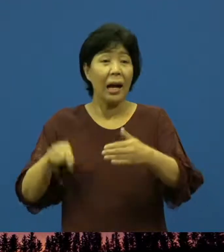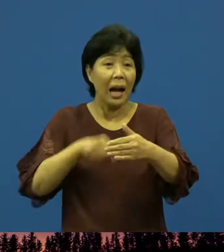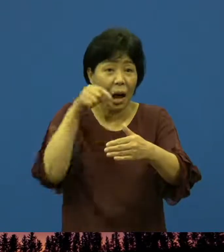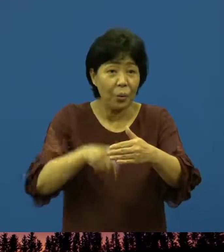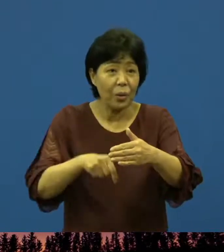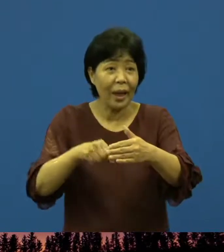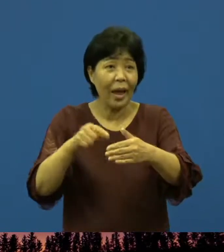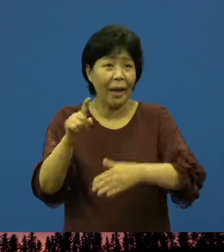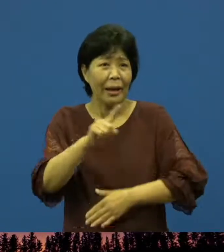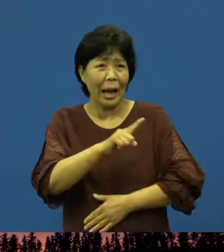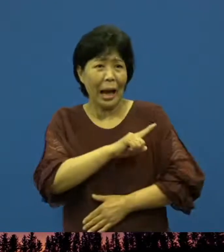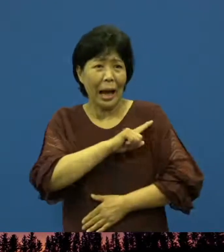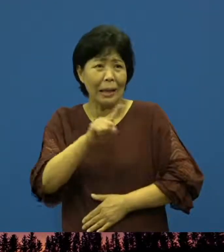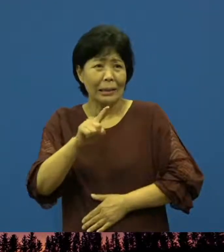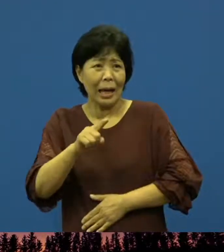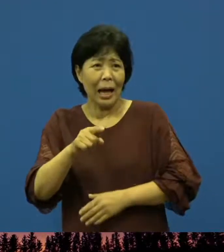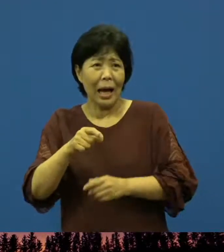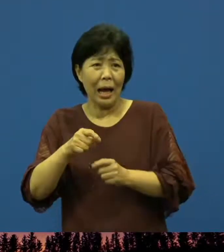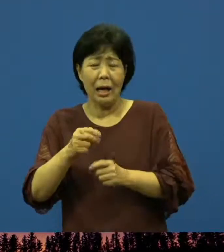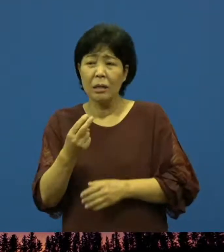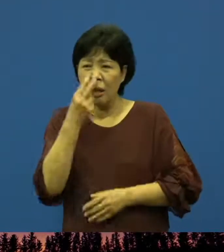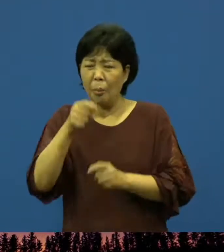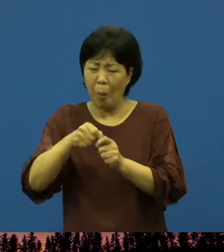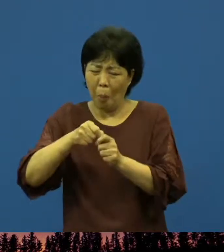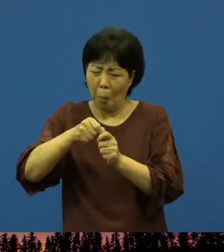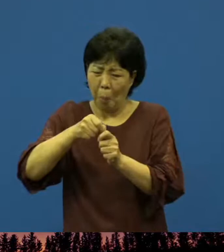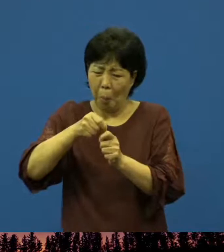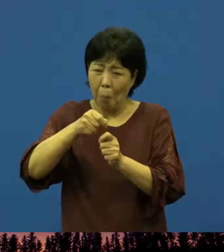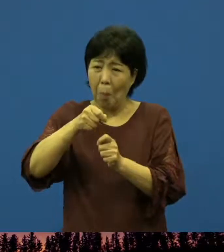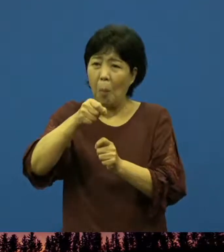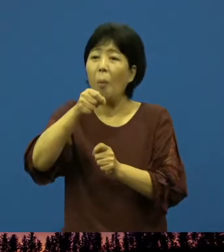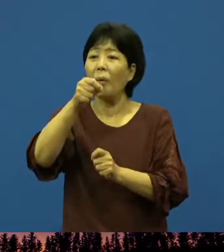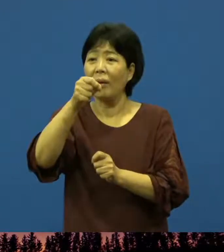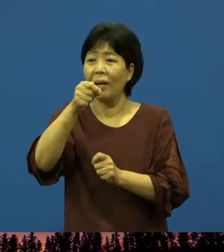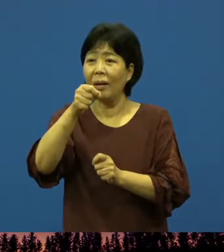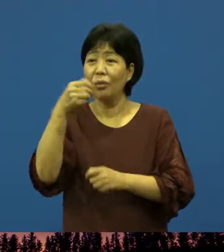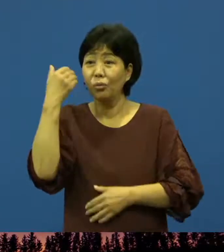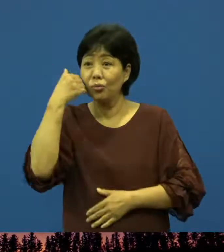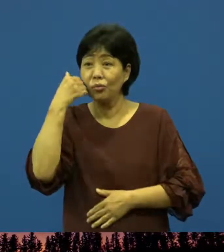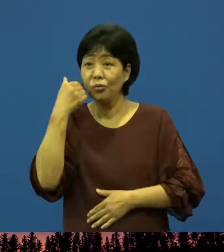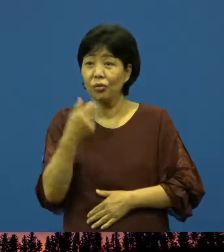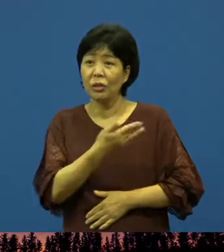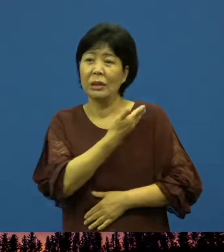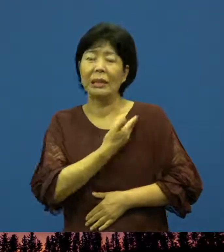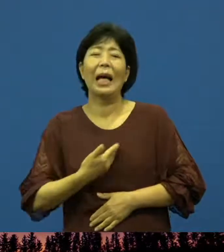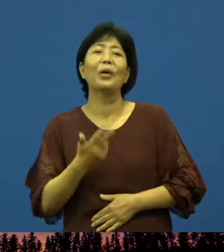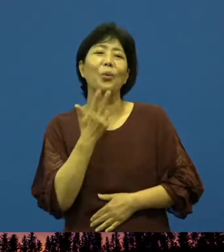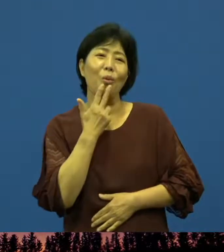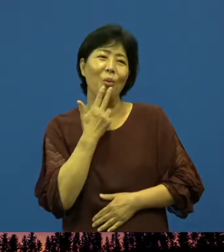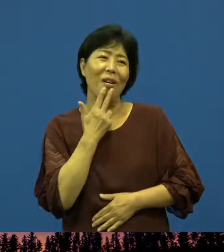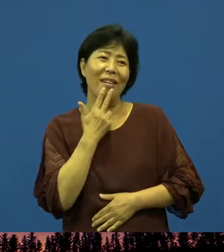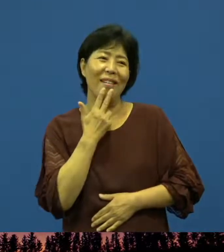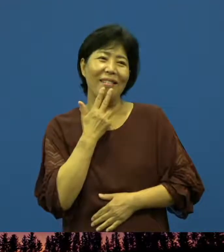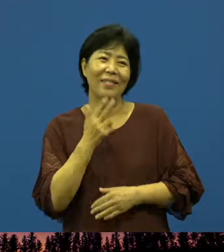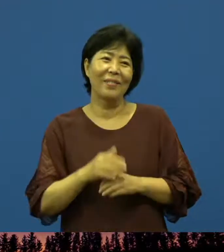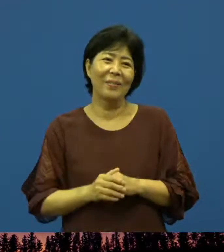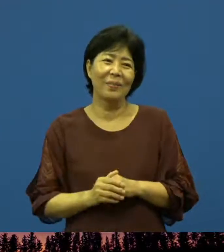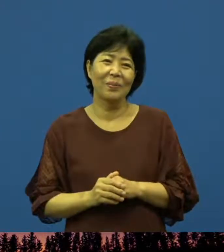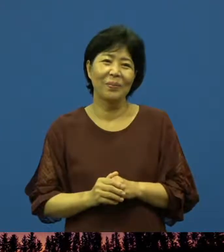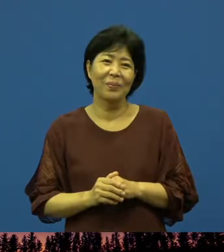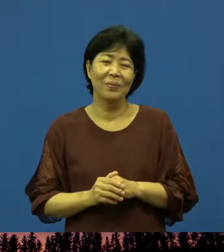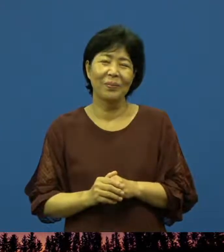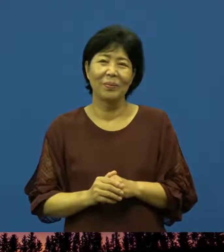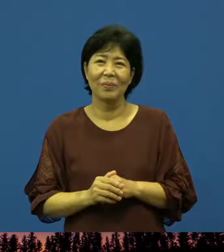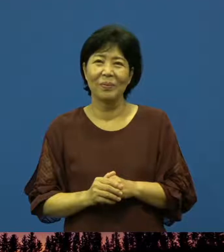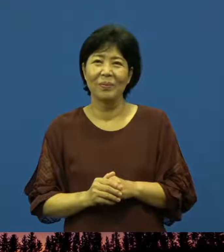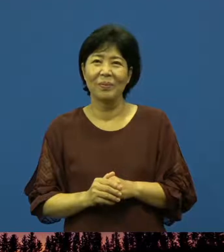그런 인물입니다. 거의 1세기 말까지 지금까지 살았다 이렇게 보고